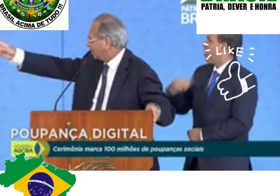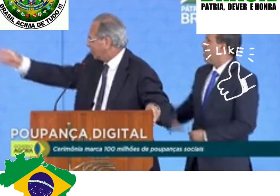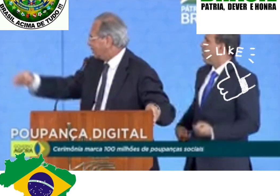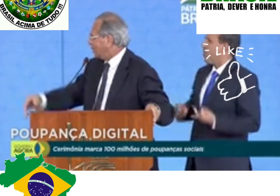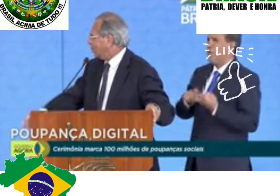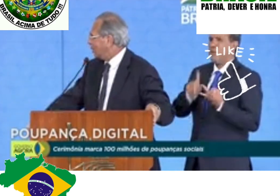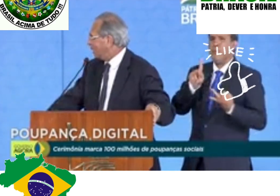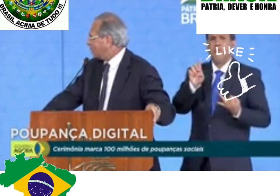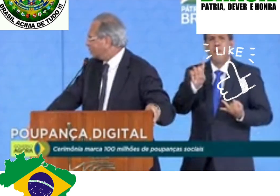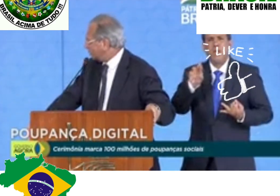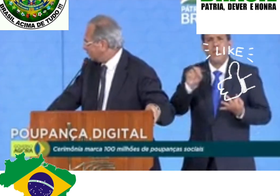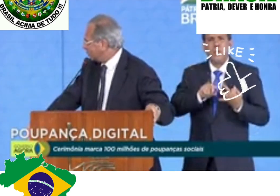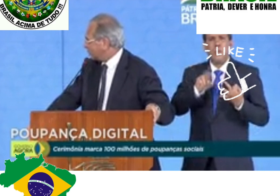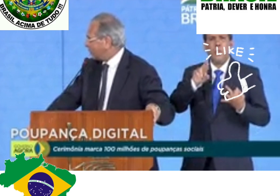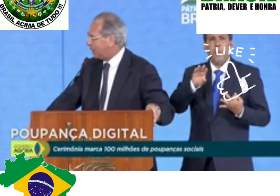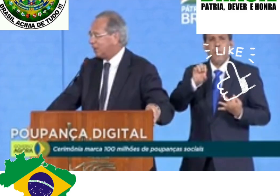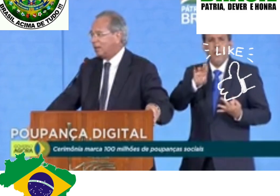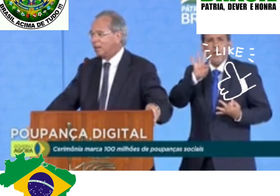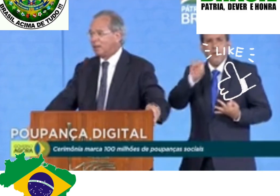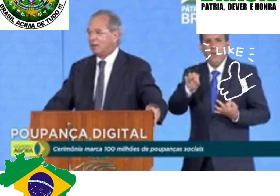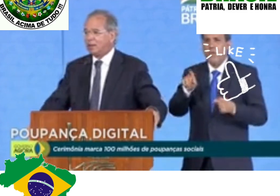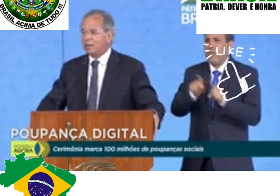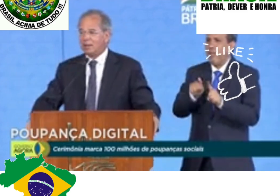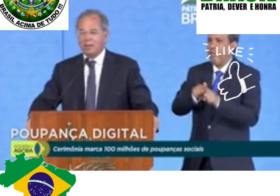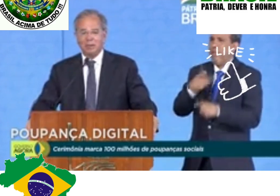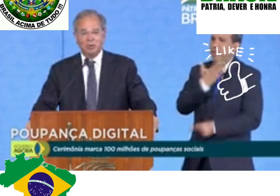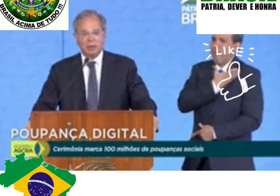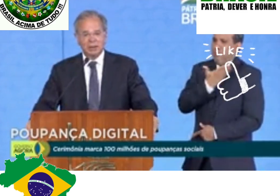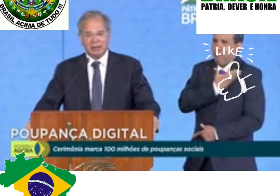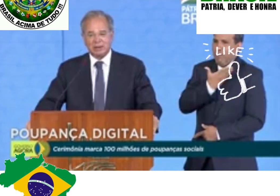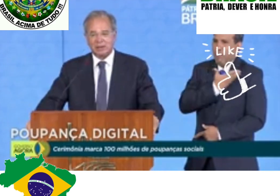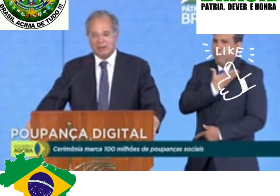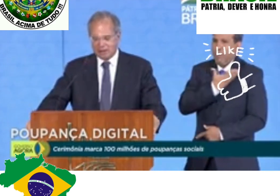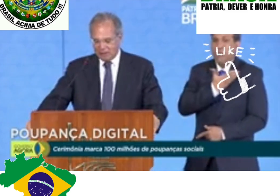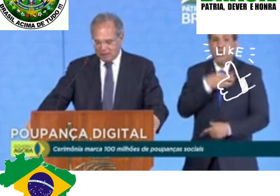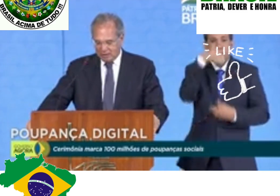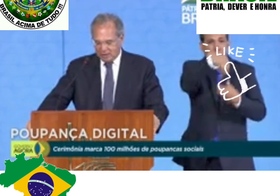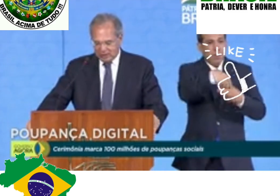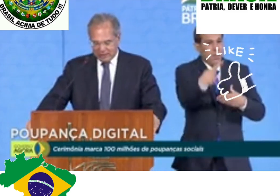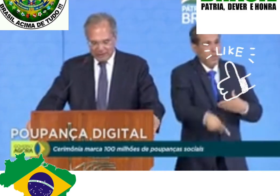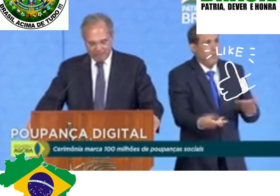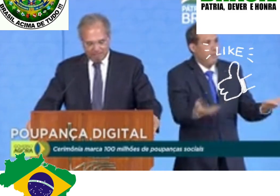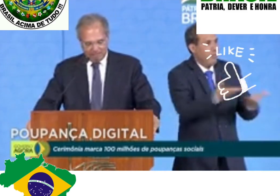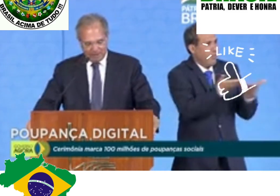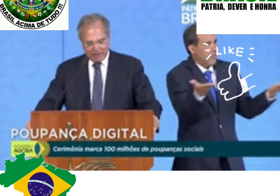Pedro, Roberto, meus amigos também e amigos presentes.